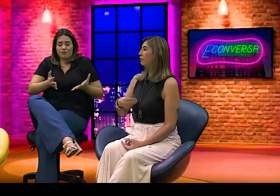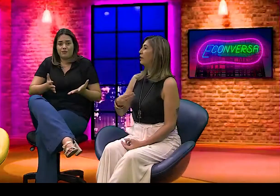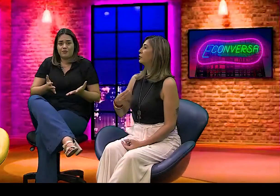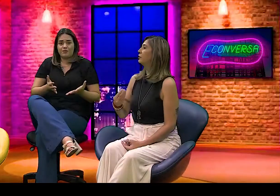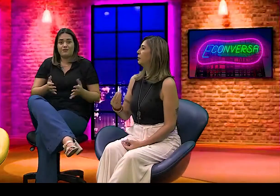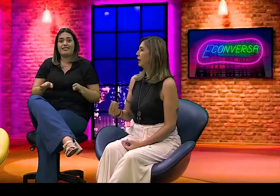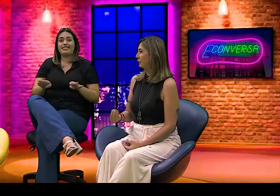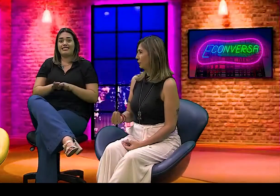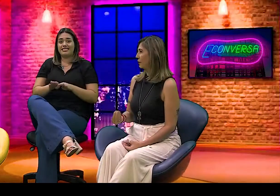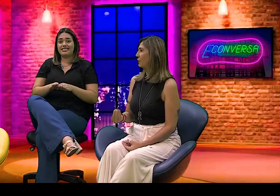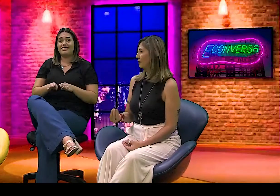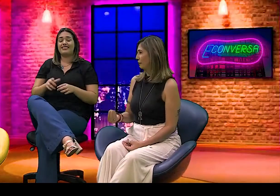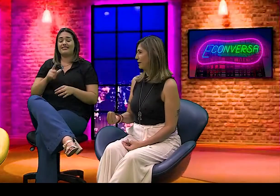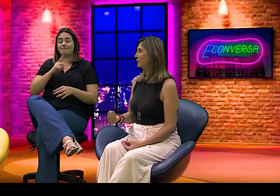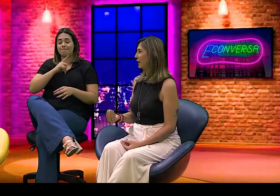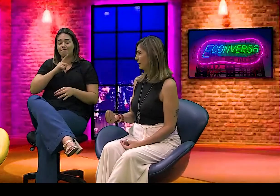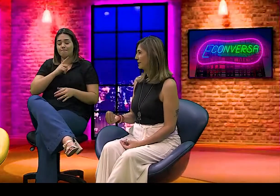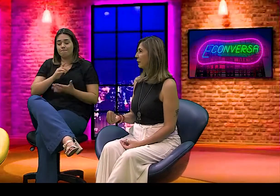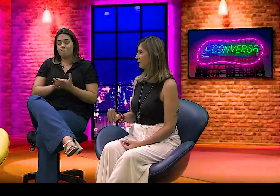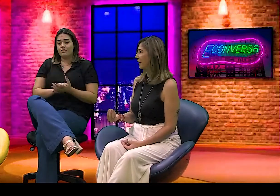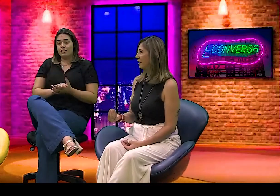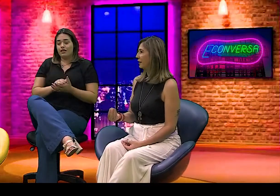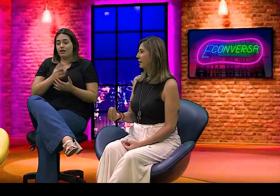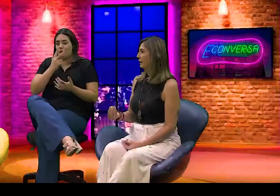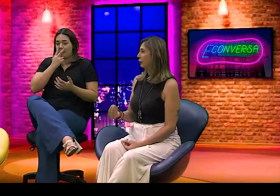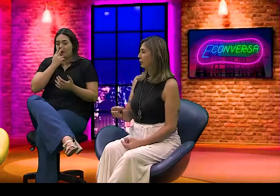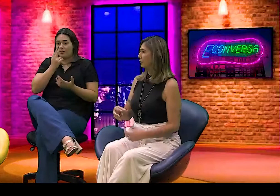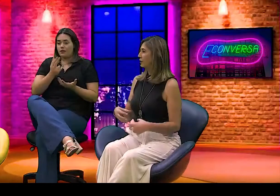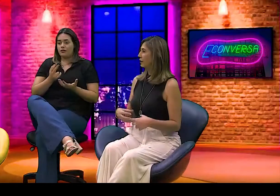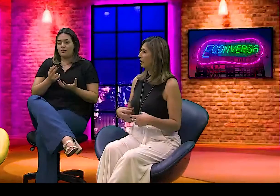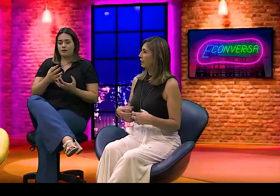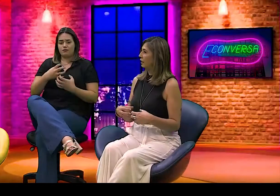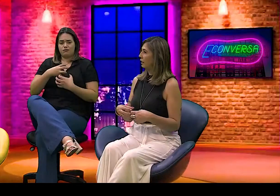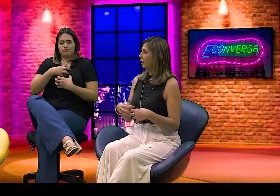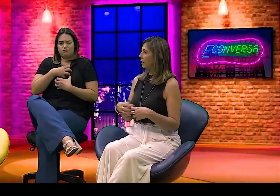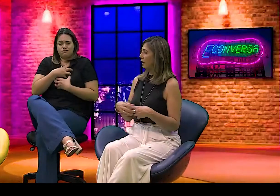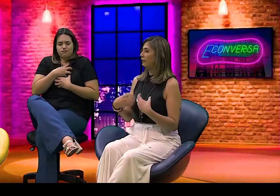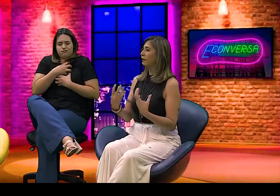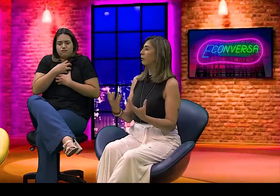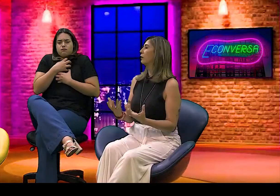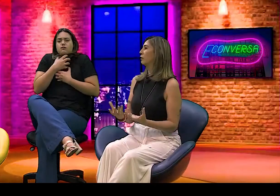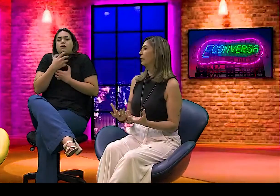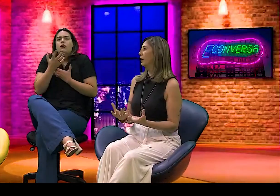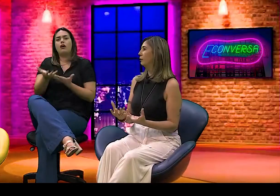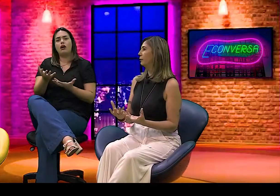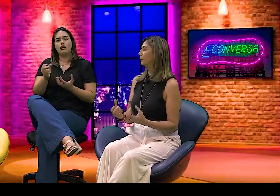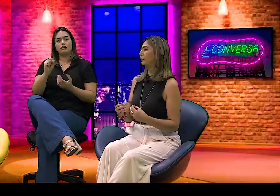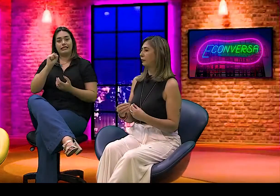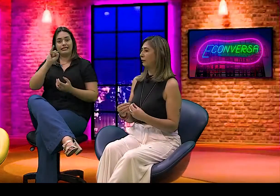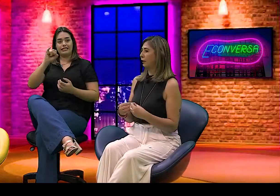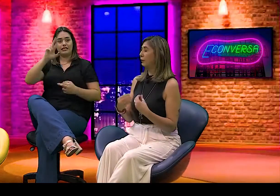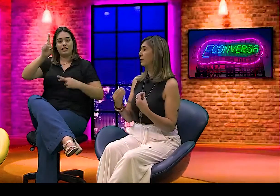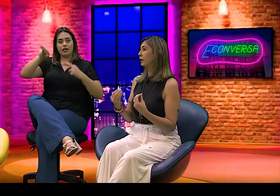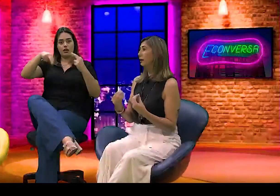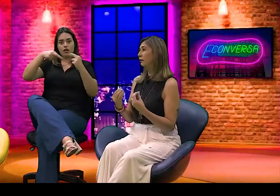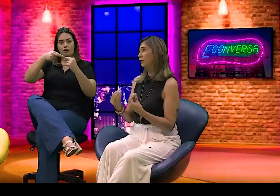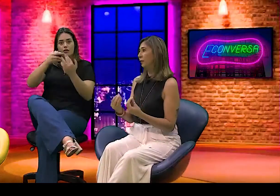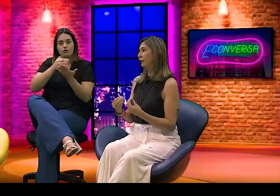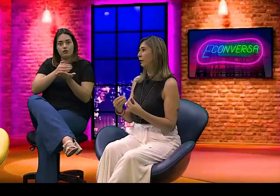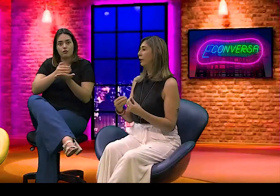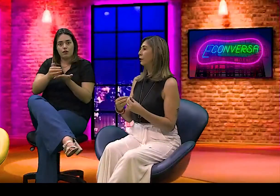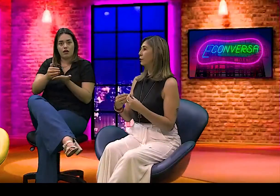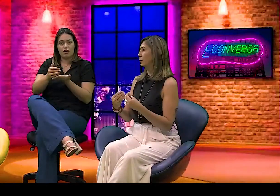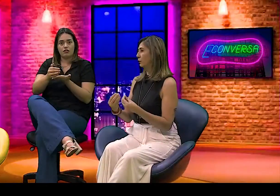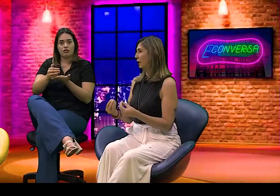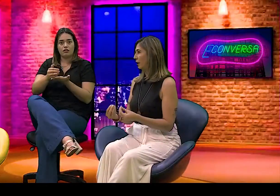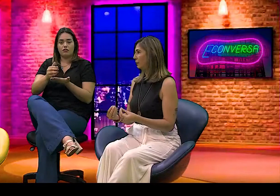um investimento que a mulher faz numa relação, né? Quando você entra num relacionamento, você tem